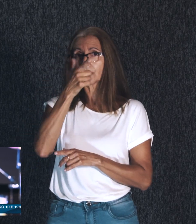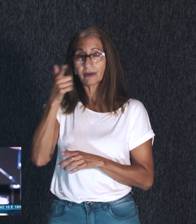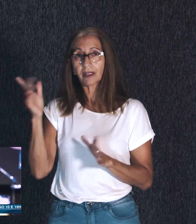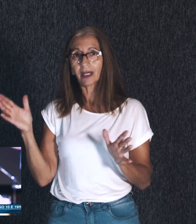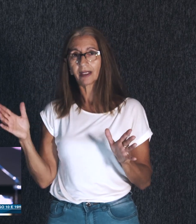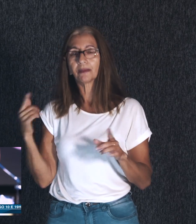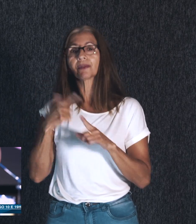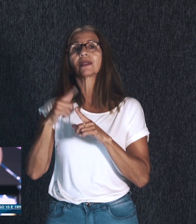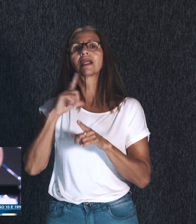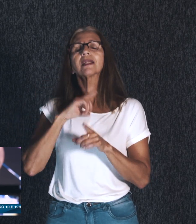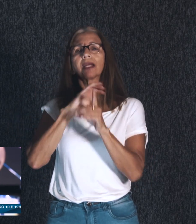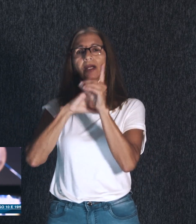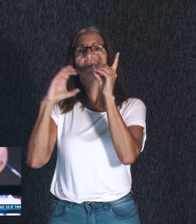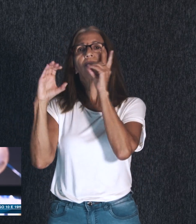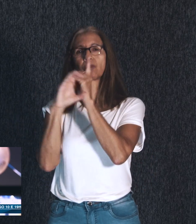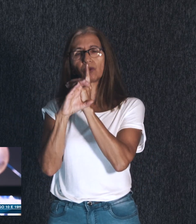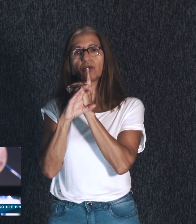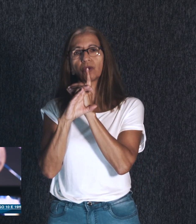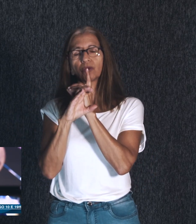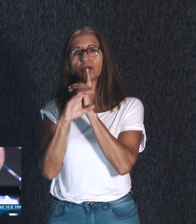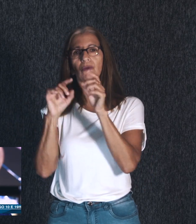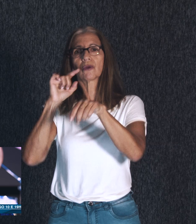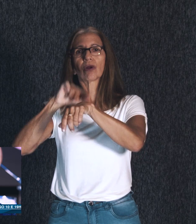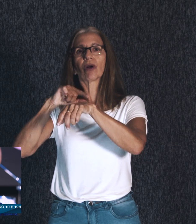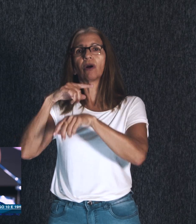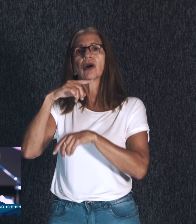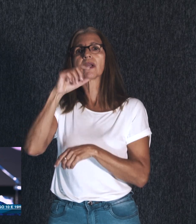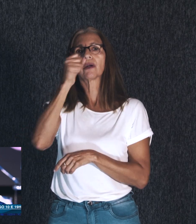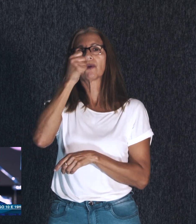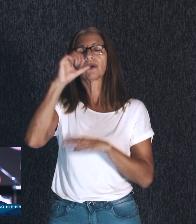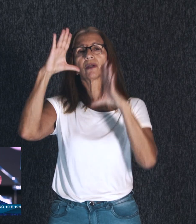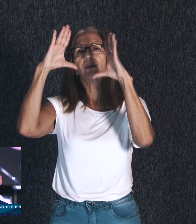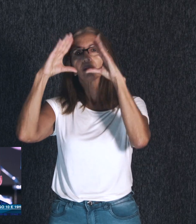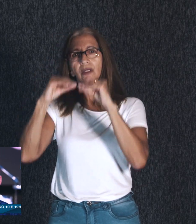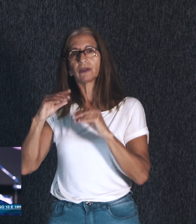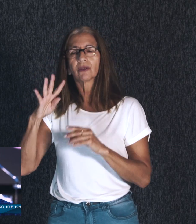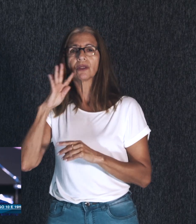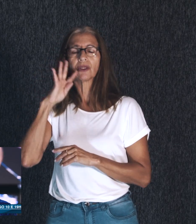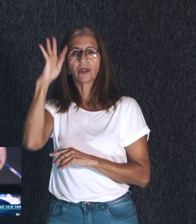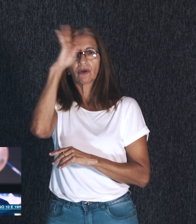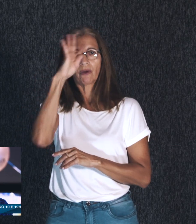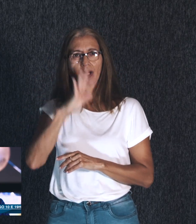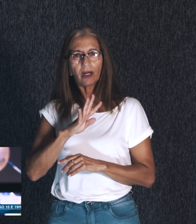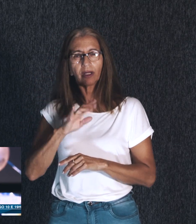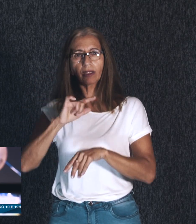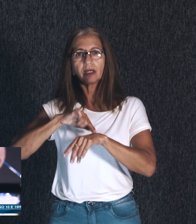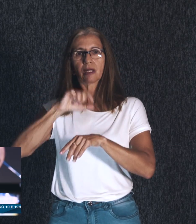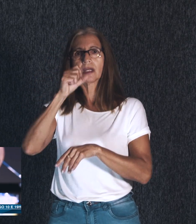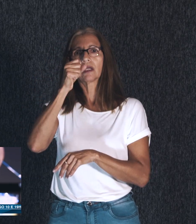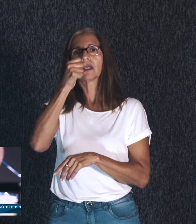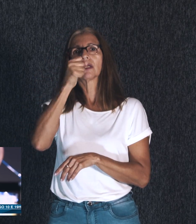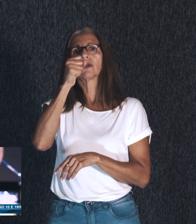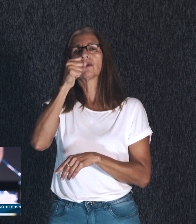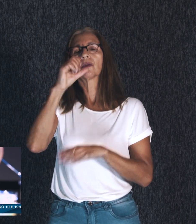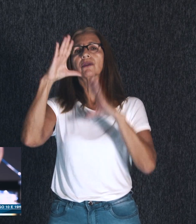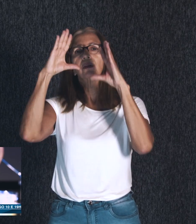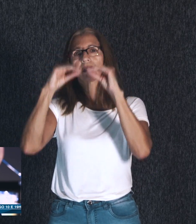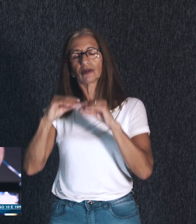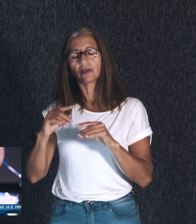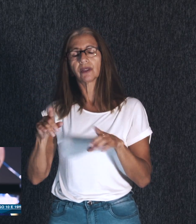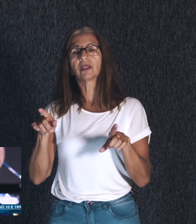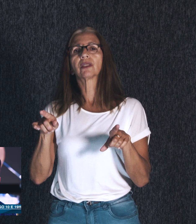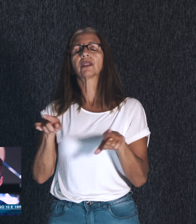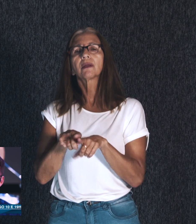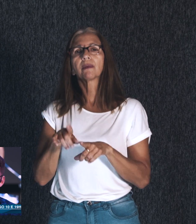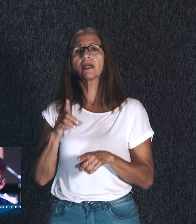que é o culto às 20 horas, todas as quartas-feiras. E aos domingos também não temos as lives, porque temos 2 cultos, tanto